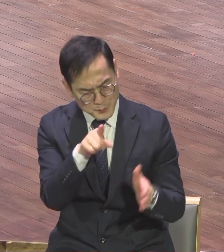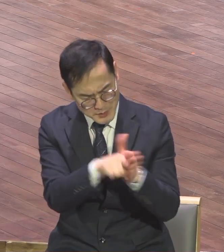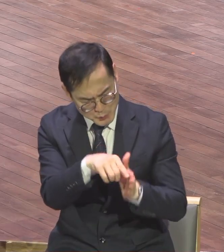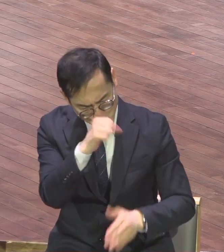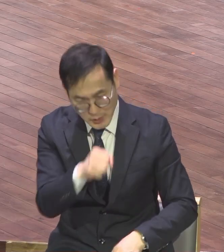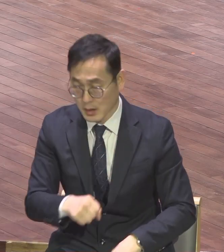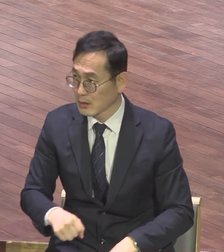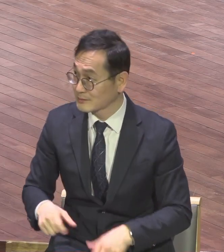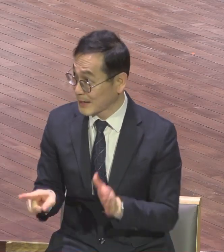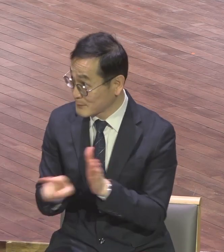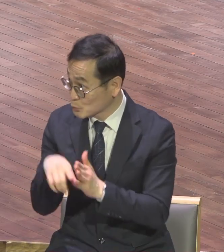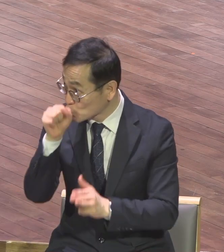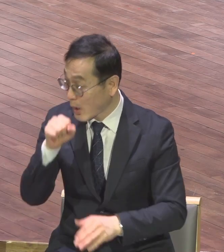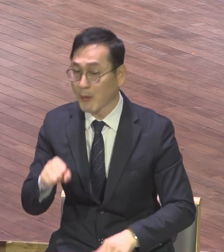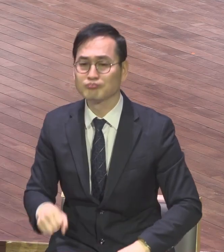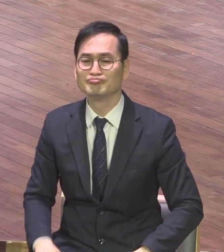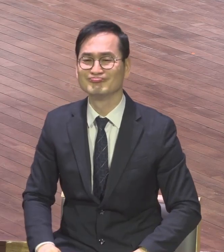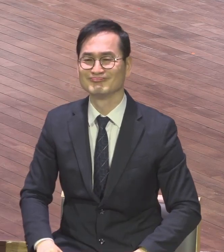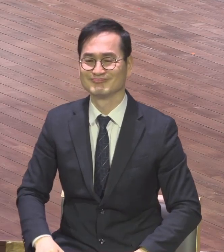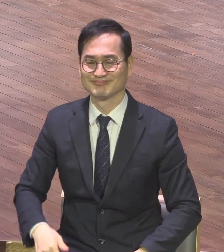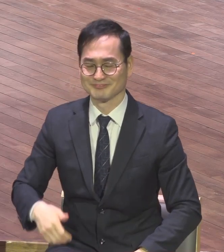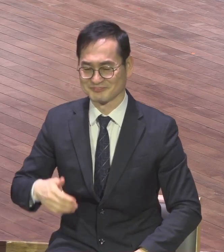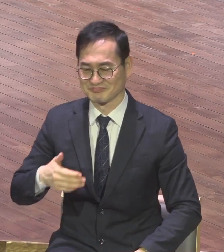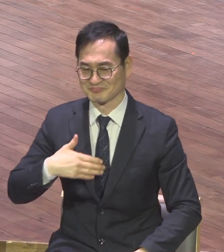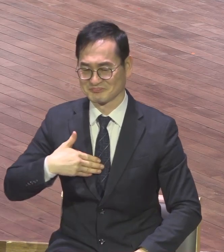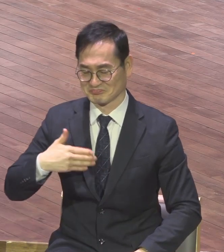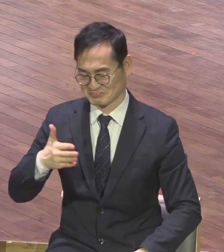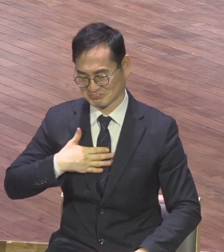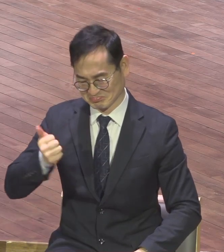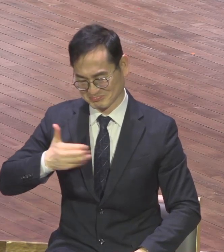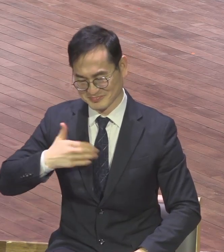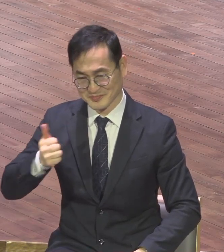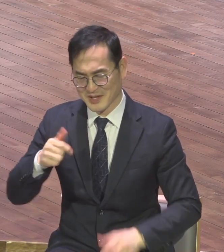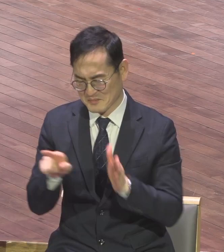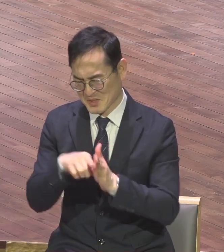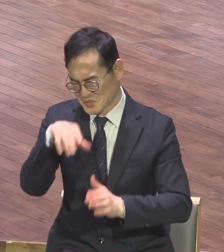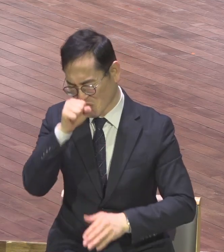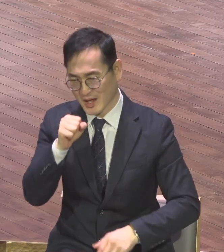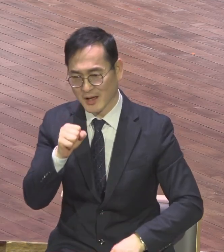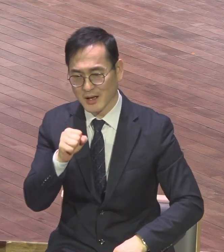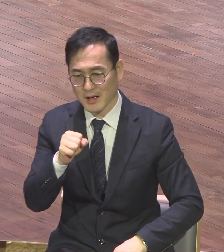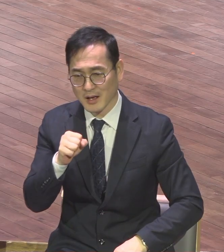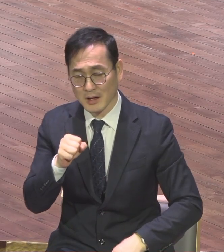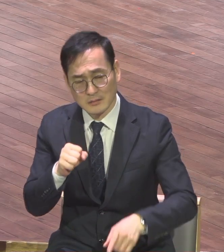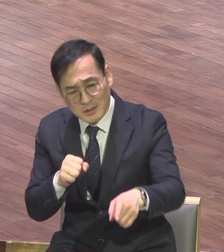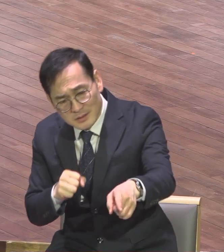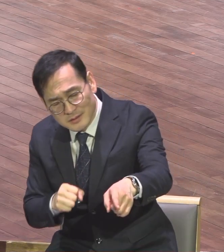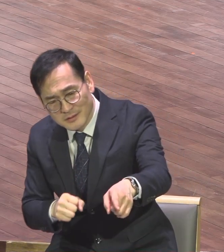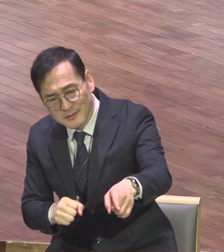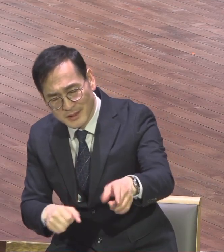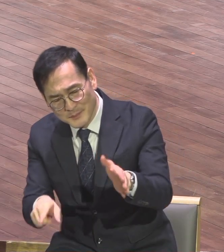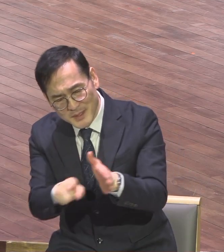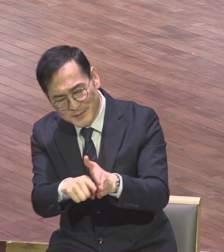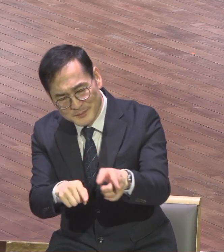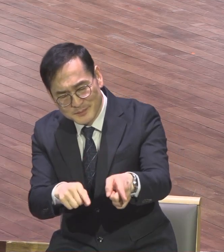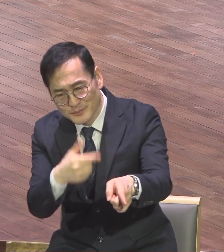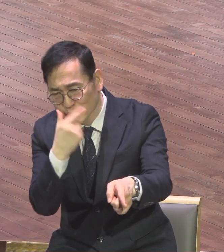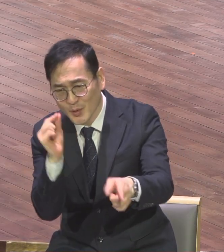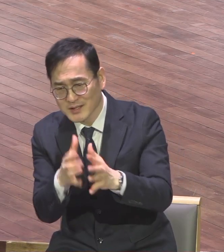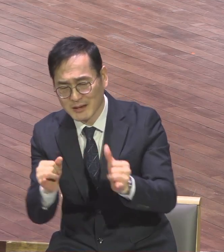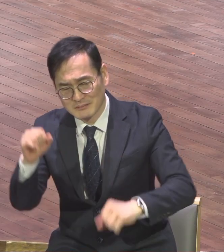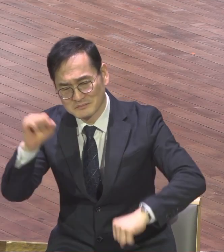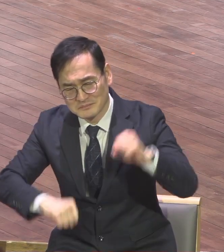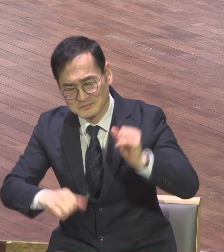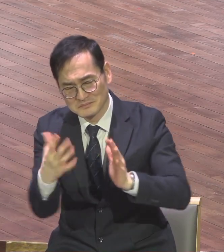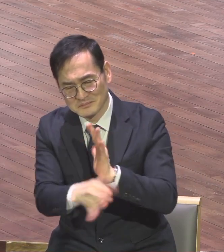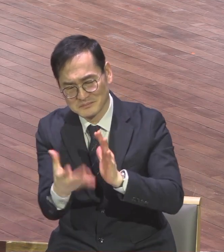저도 그런 줄 알았어요. 제 믿음이 좋은 줄 알았습니다. 그러면 제가 생각할 때 믿음이 안 좋은 사람들, 즉 삶의 규모도 좀 없고 행실이